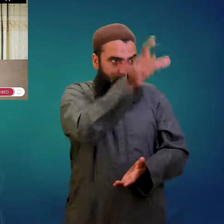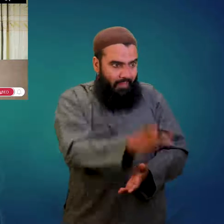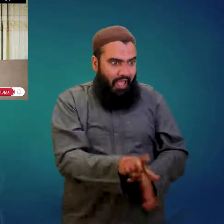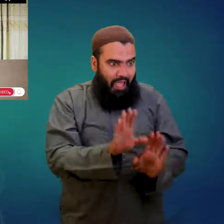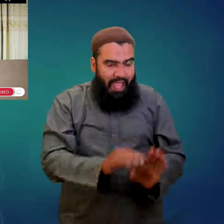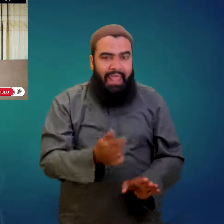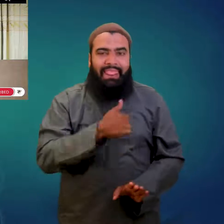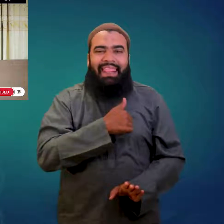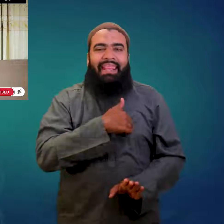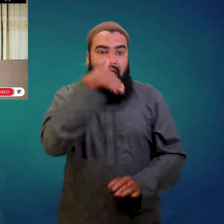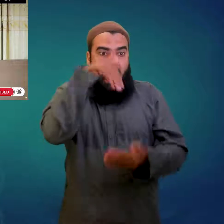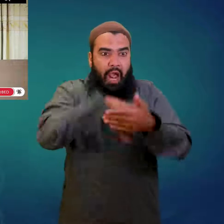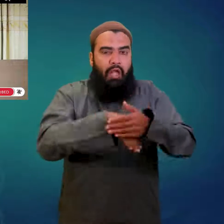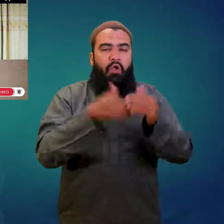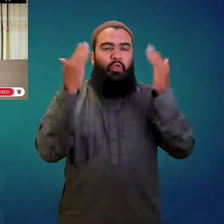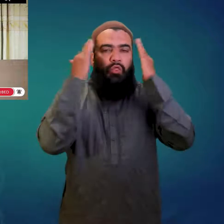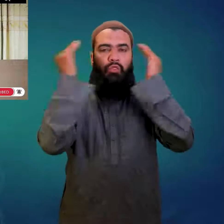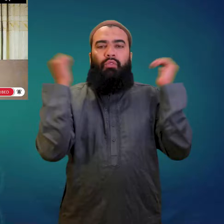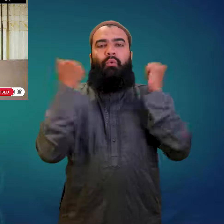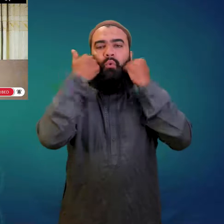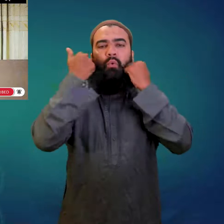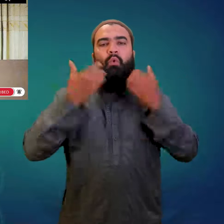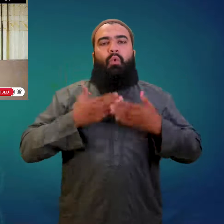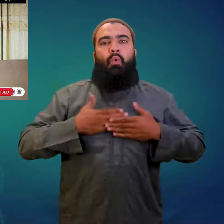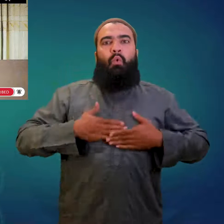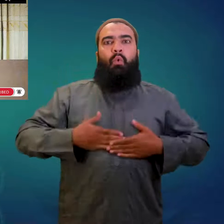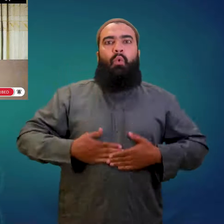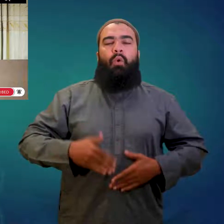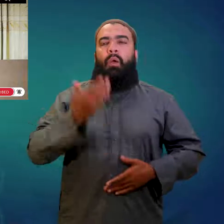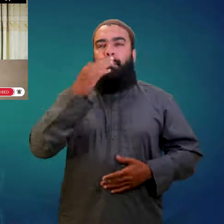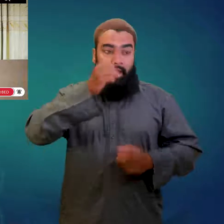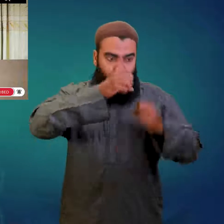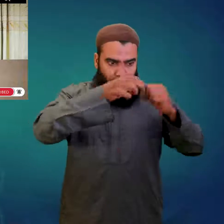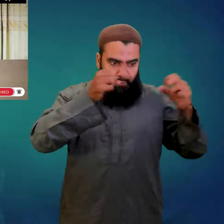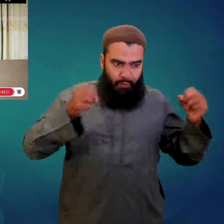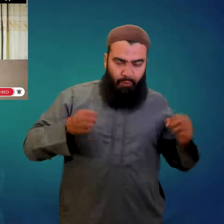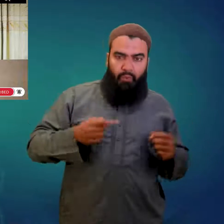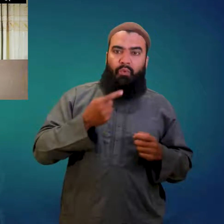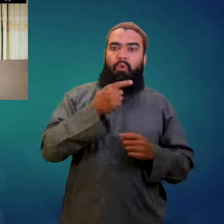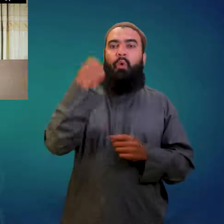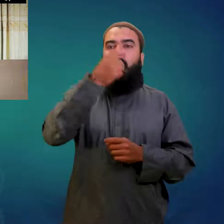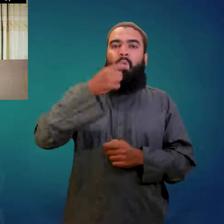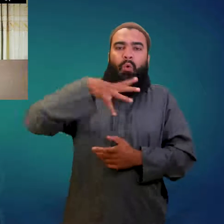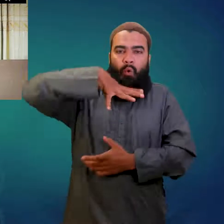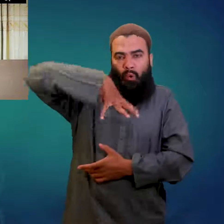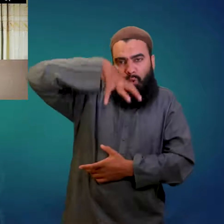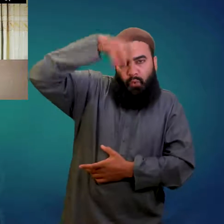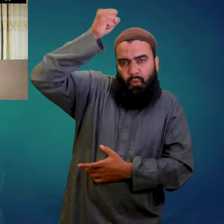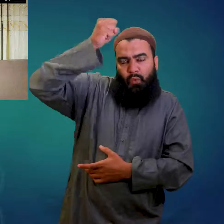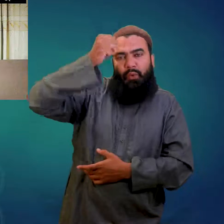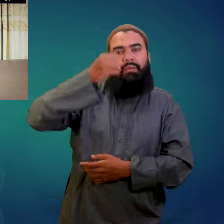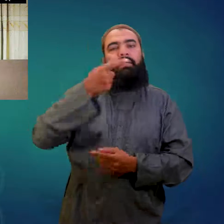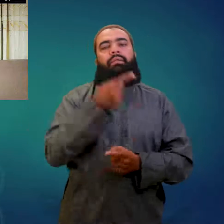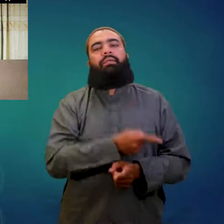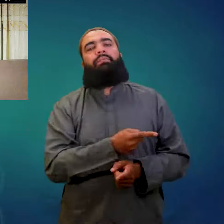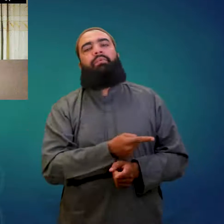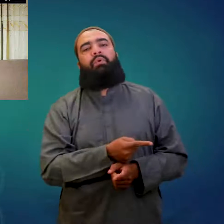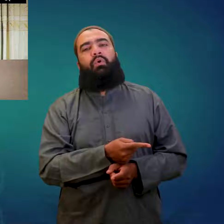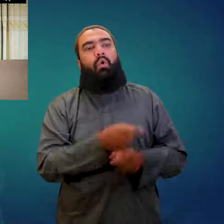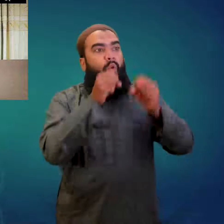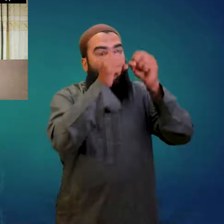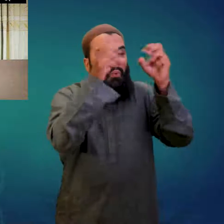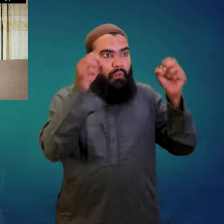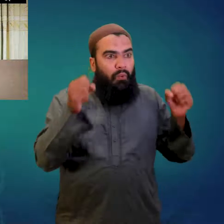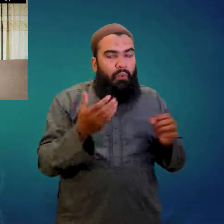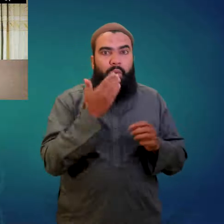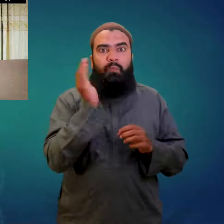صالحہ اور قلب کے سکون کا ذریعہ بنتا ہے، اور یہی نور اسے صراط مستقیم پر چلاتا ہے،